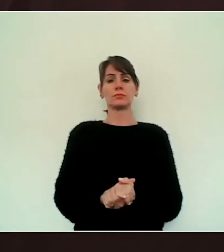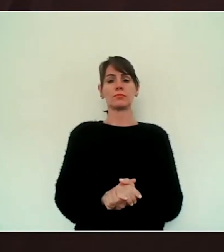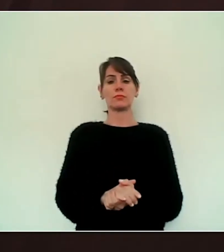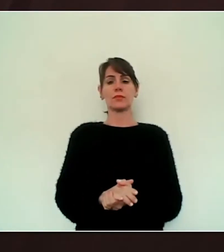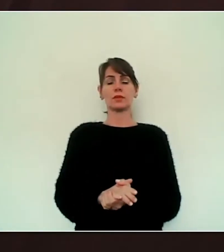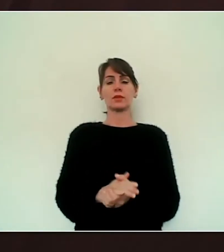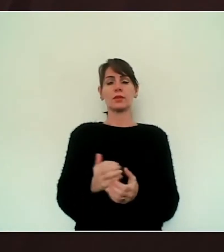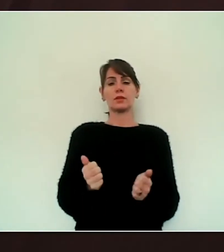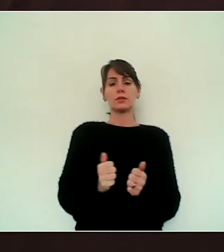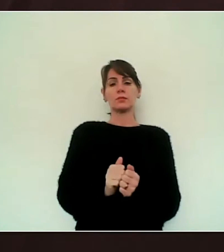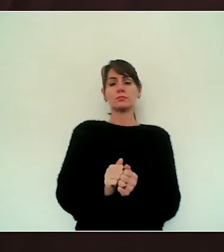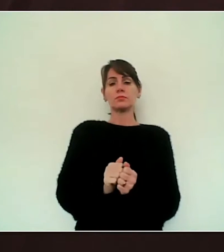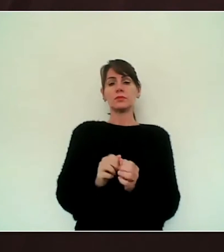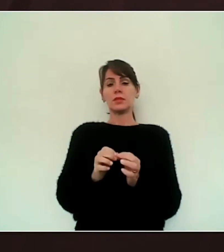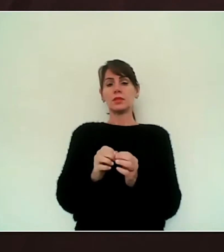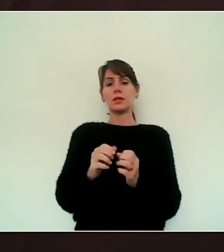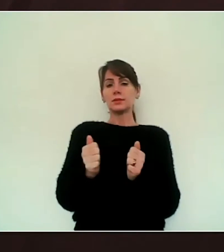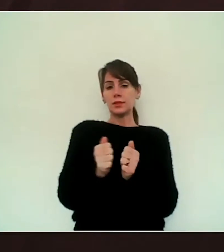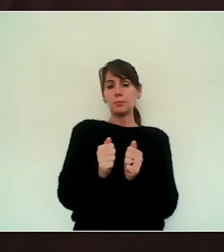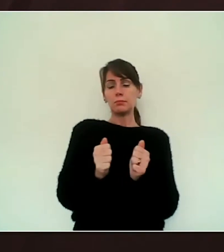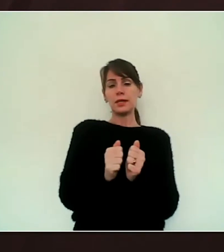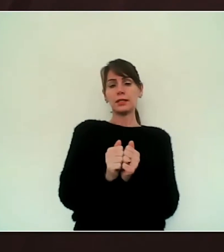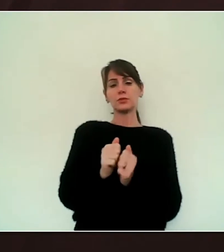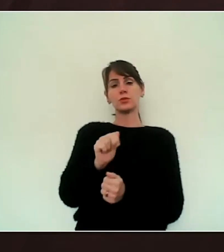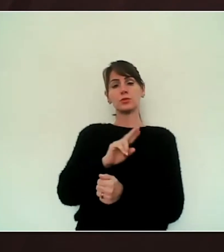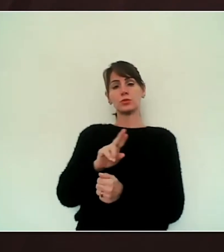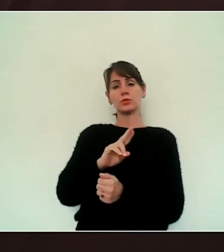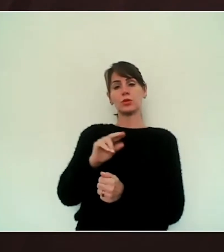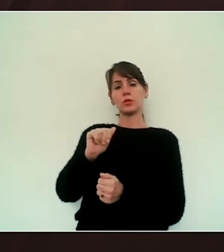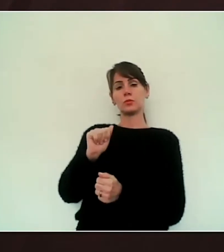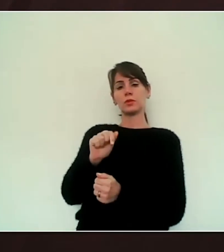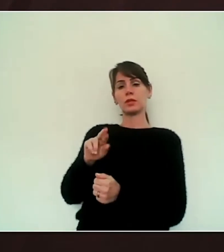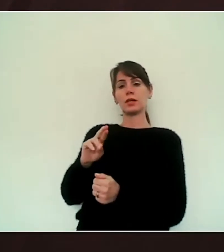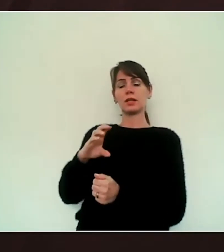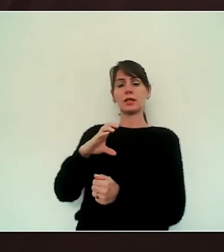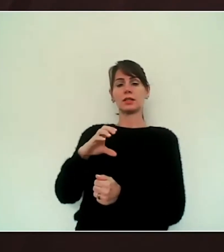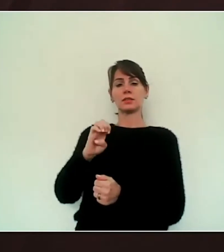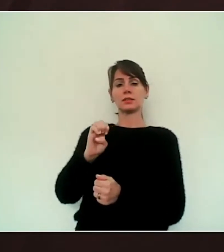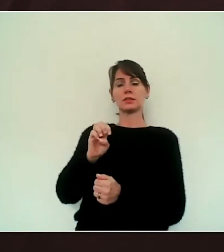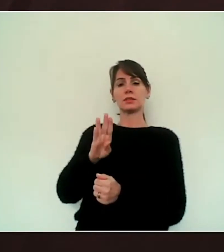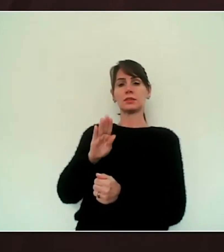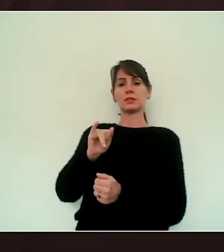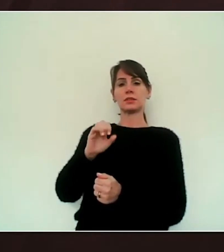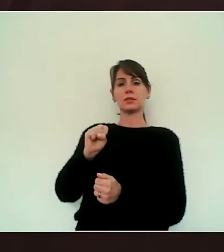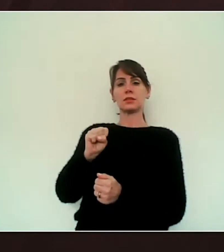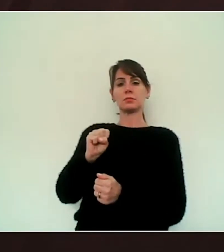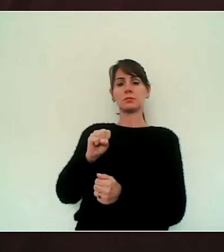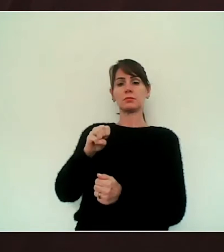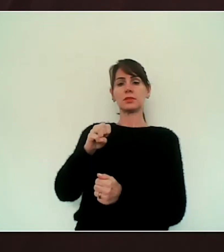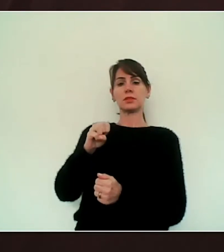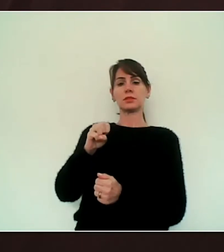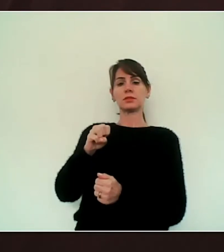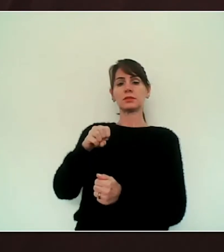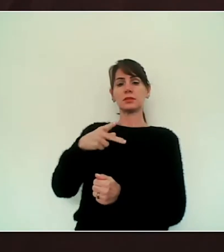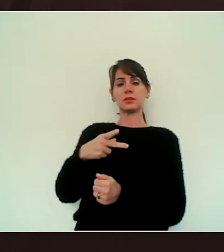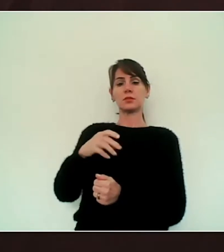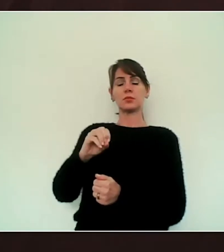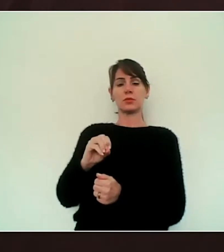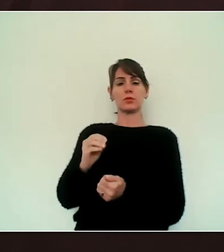entenderam ou não? Arcebispo. Então, o arcebispado começou a se formar assim. tá? Conforme o número